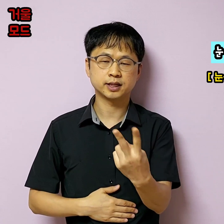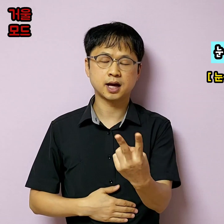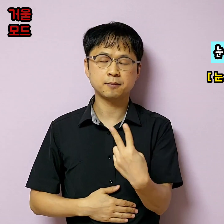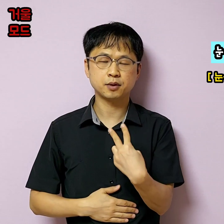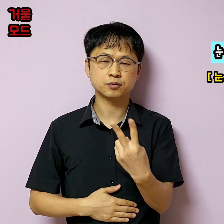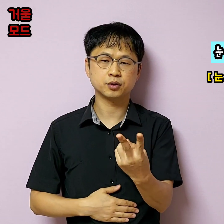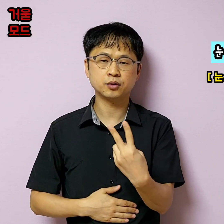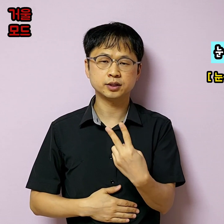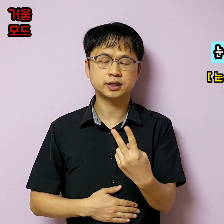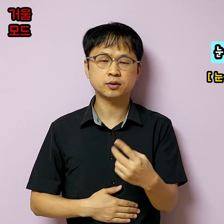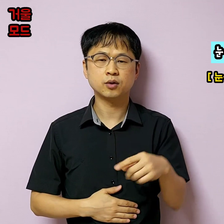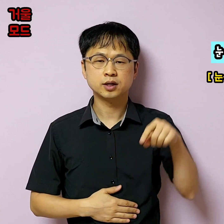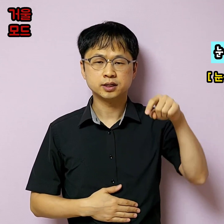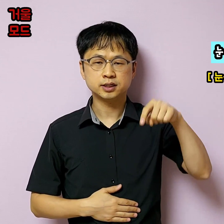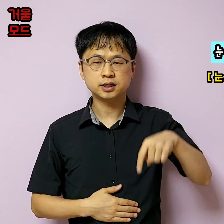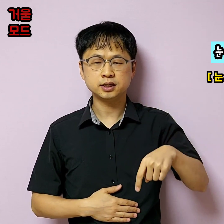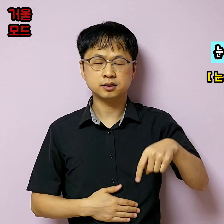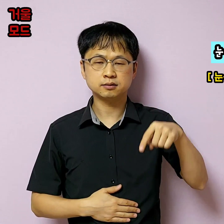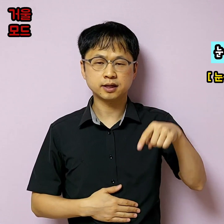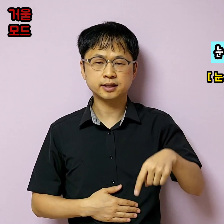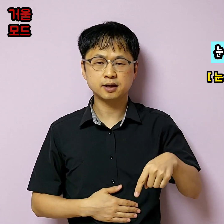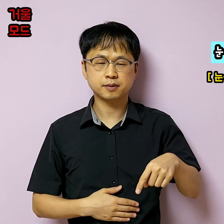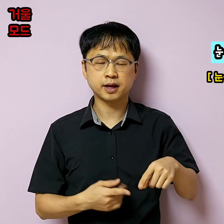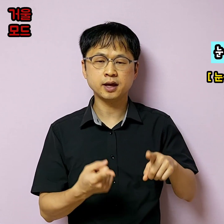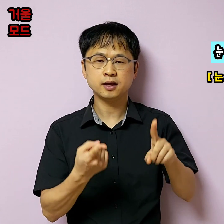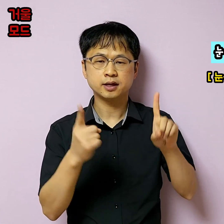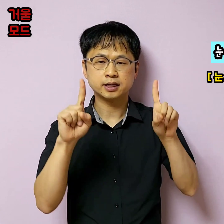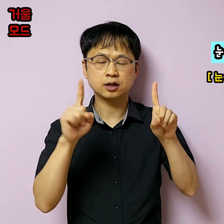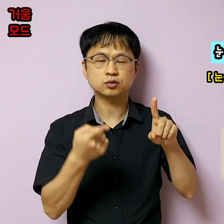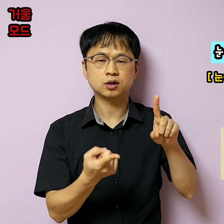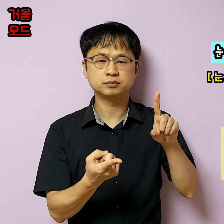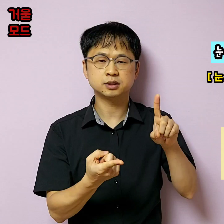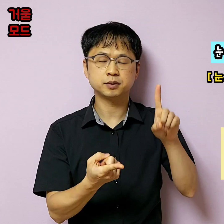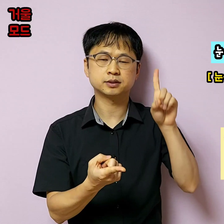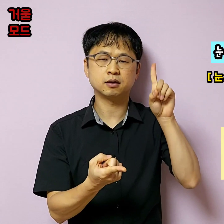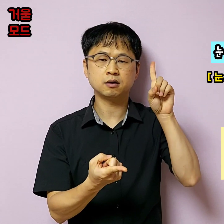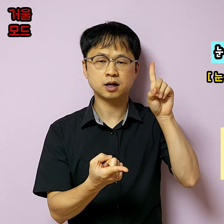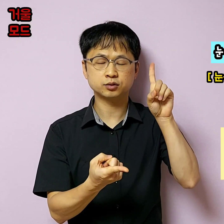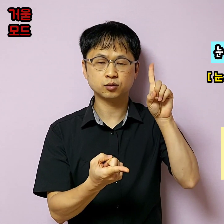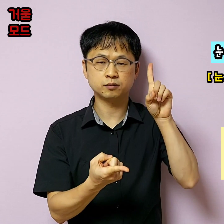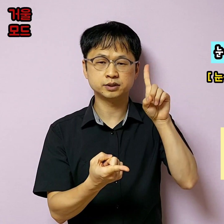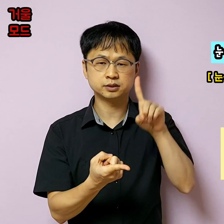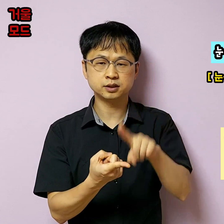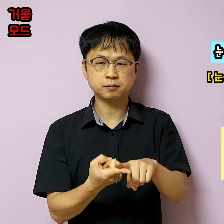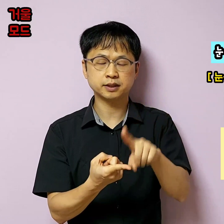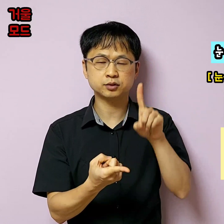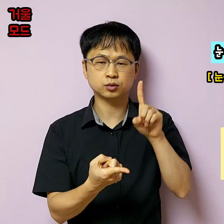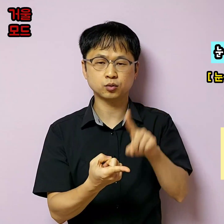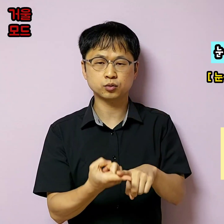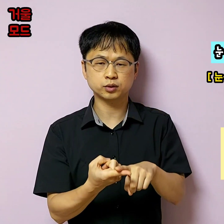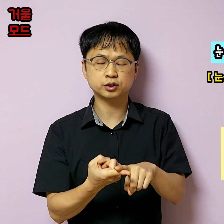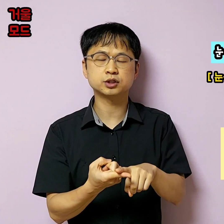나 배웠고요. 이대로 이것 한 다음에 양손 검지를 펴서 한 손 검지를 반대쪽에 톡톡